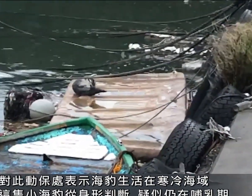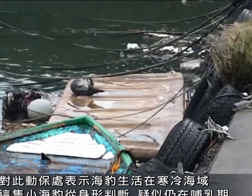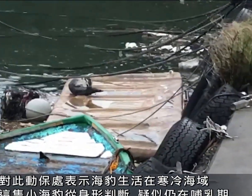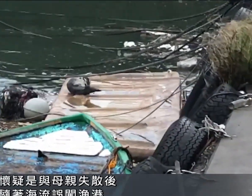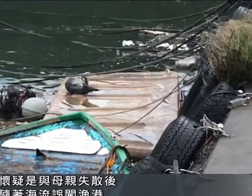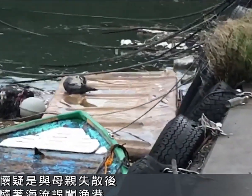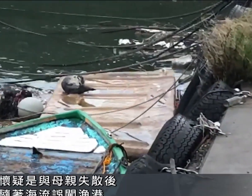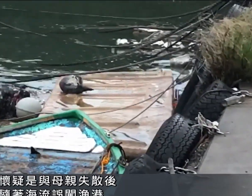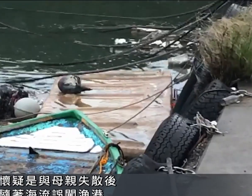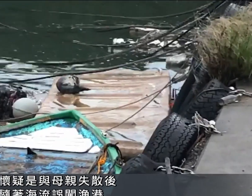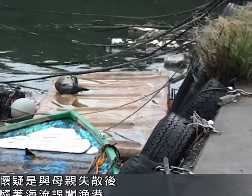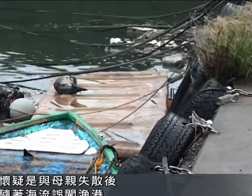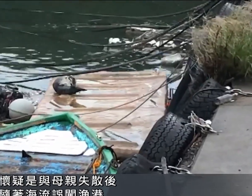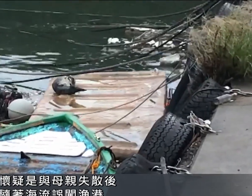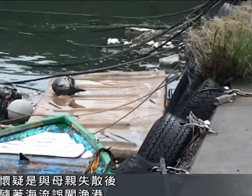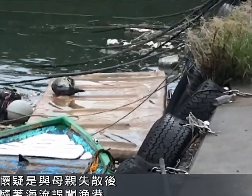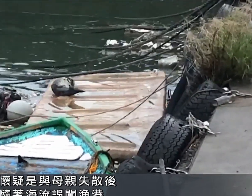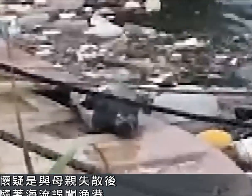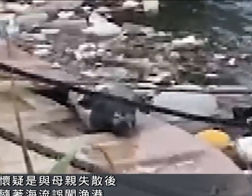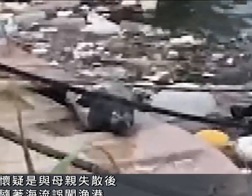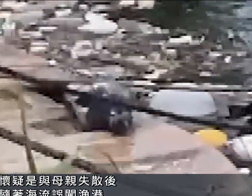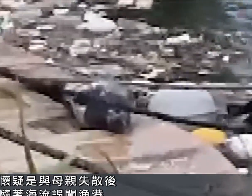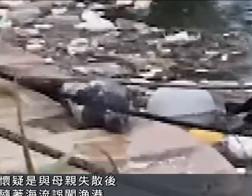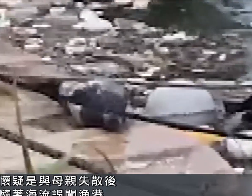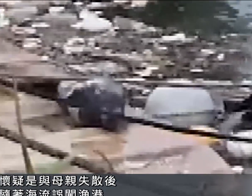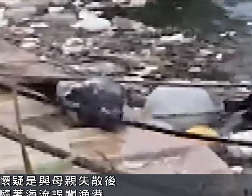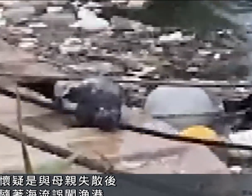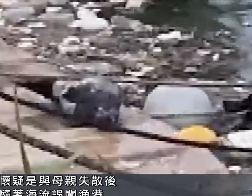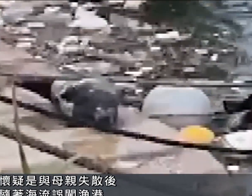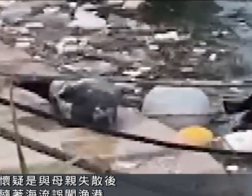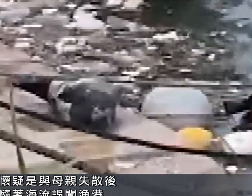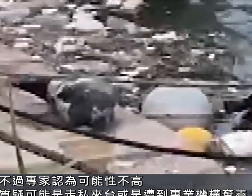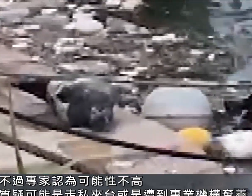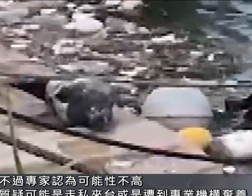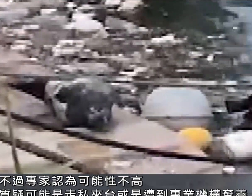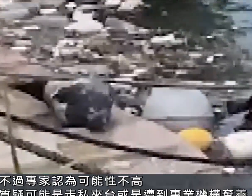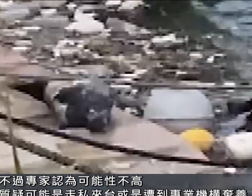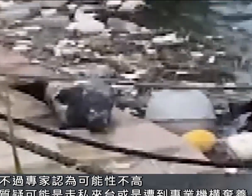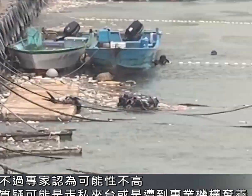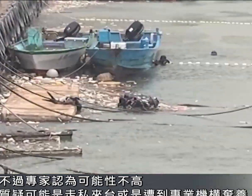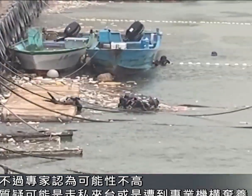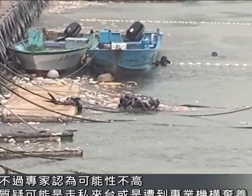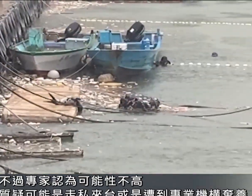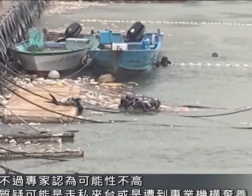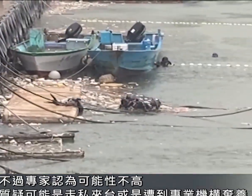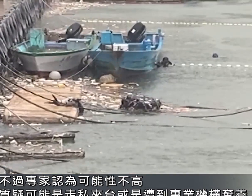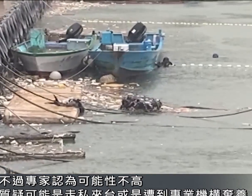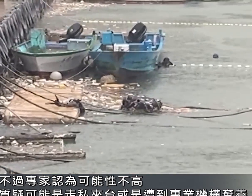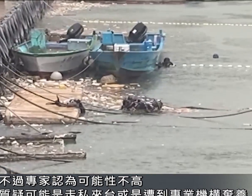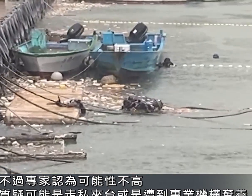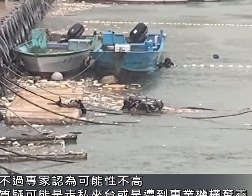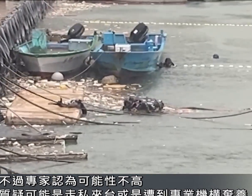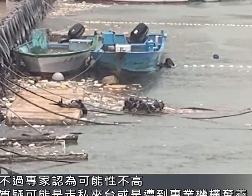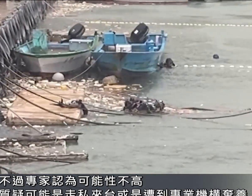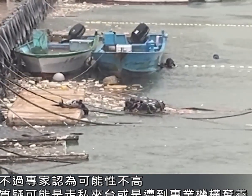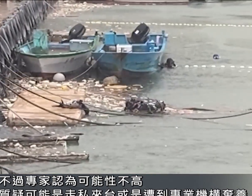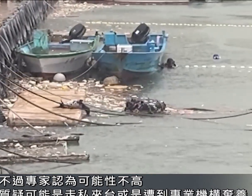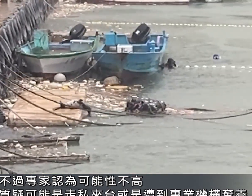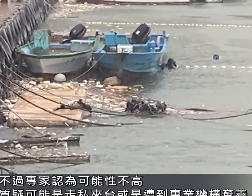期，怀疑是与母亲失散后随着海流误闯渔港。不过专家认为可能性不高，质疑可能是走私来